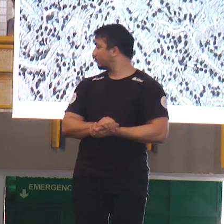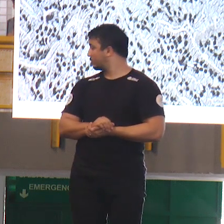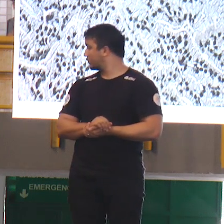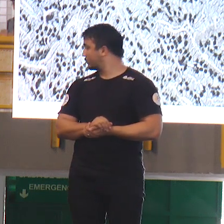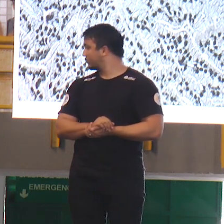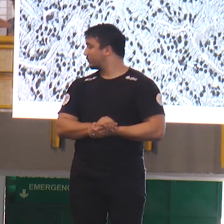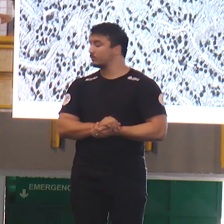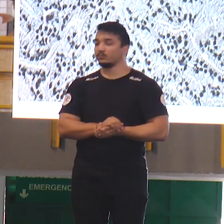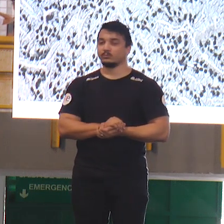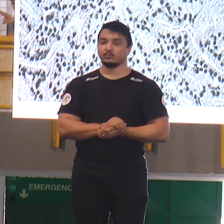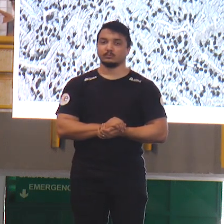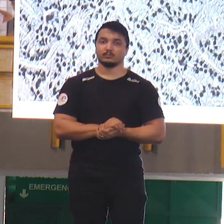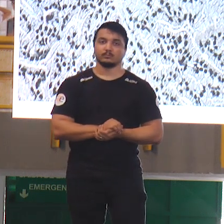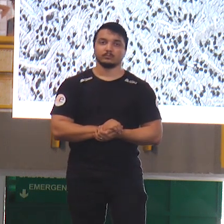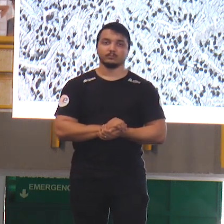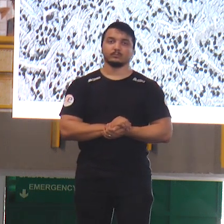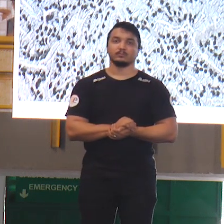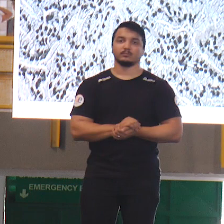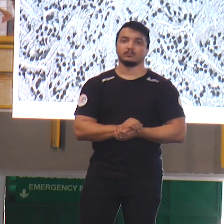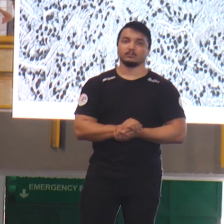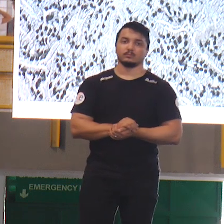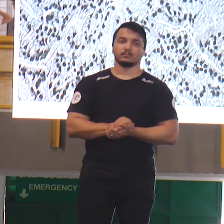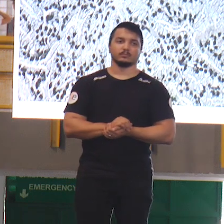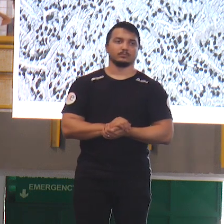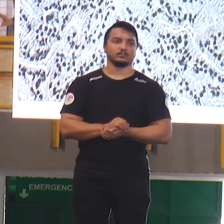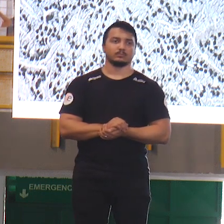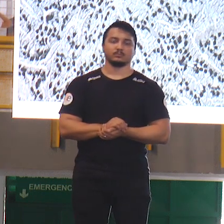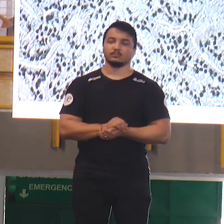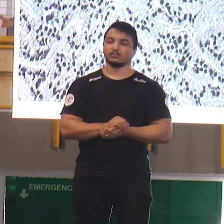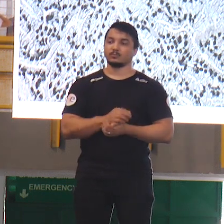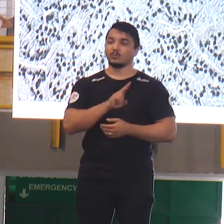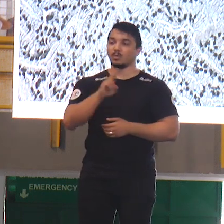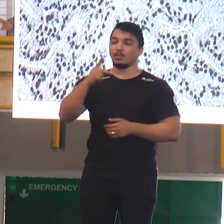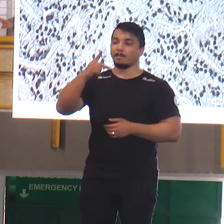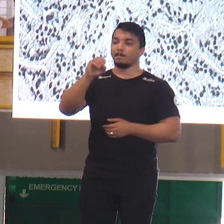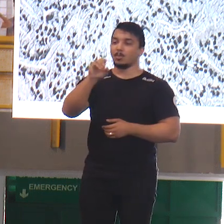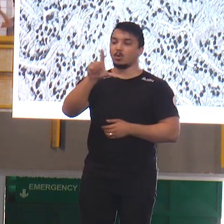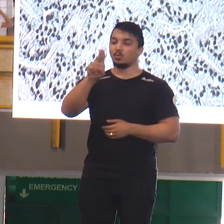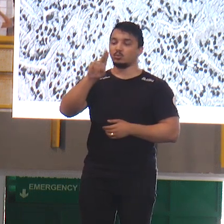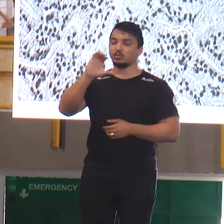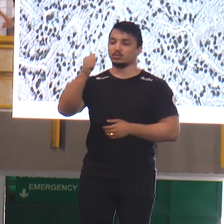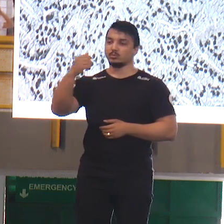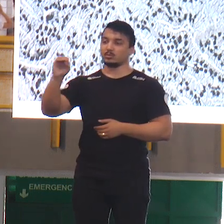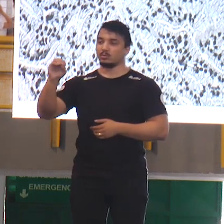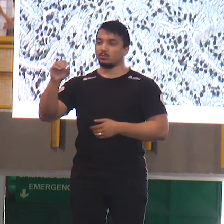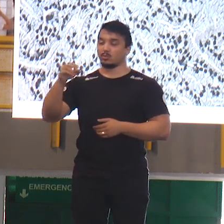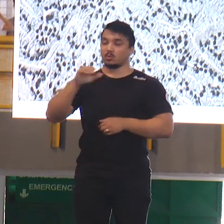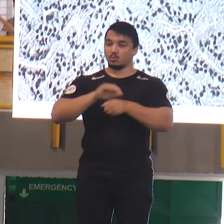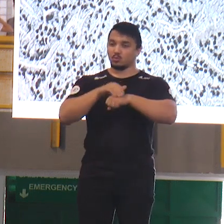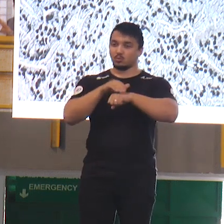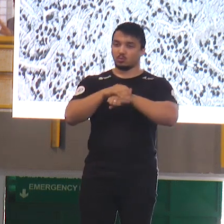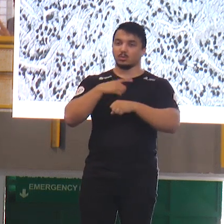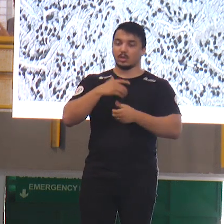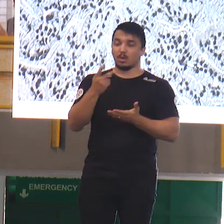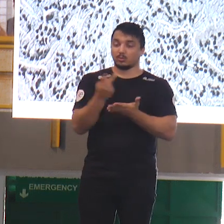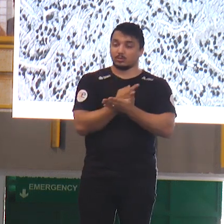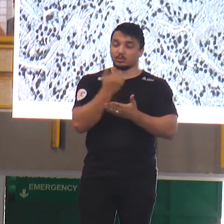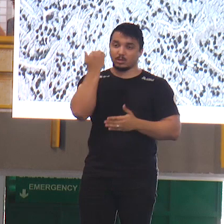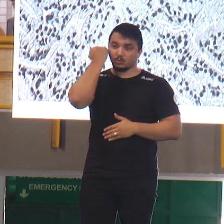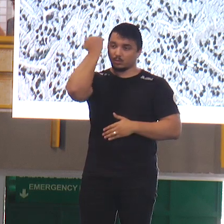Professor, homens que dormem e acordam ejaculado. Isso chama-se poluição noturna. Isso acontece na adolescência, tá